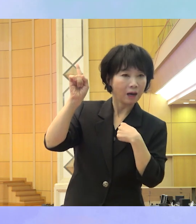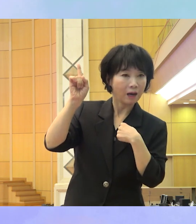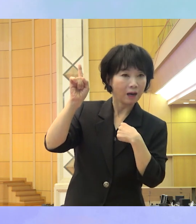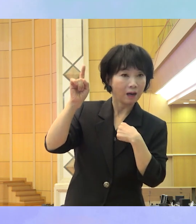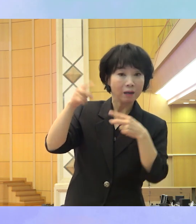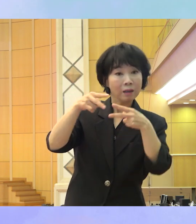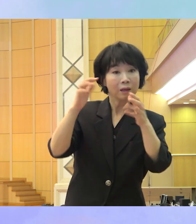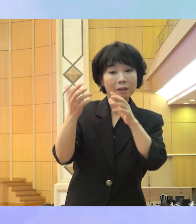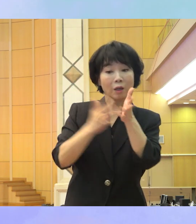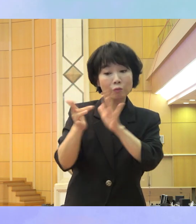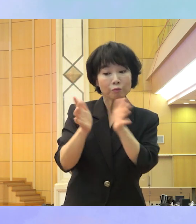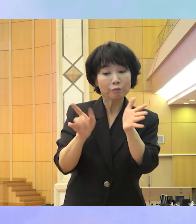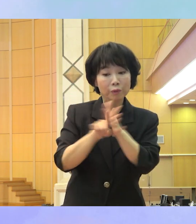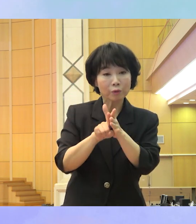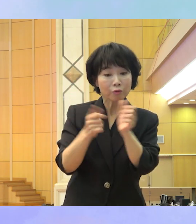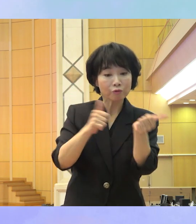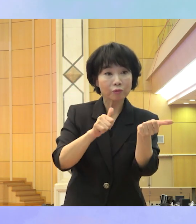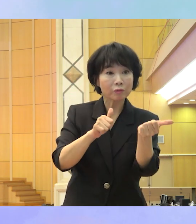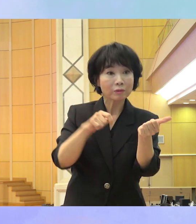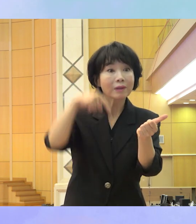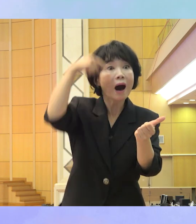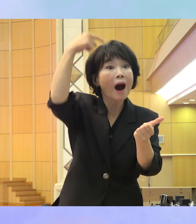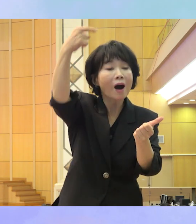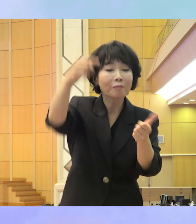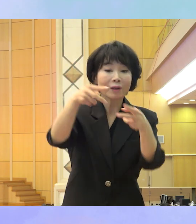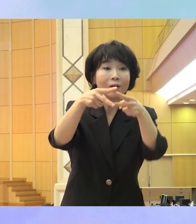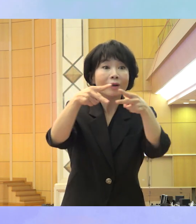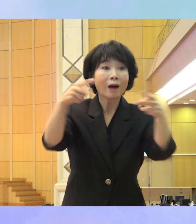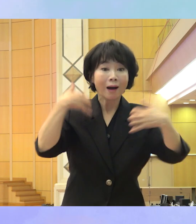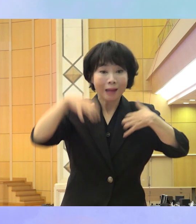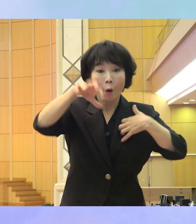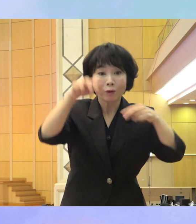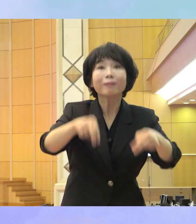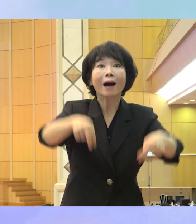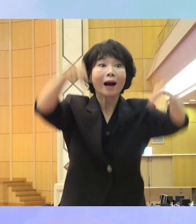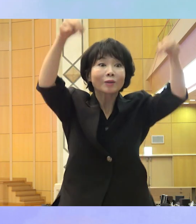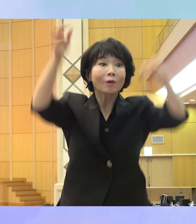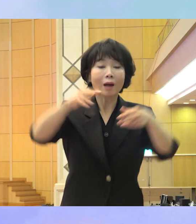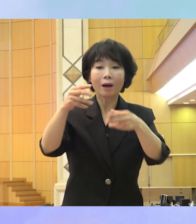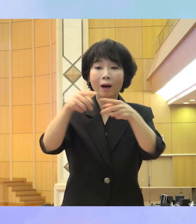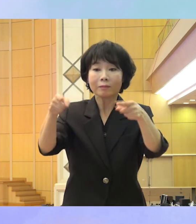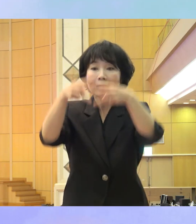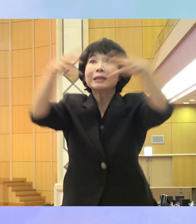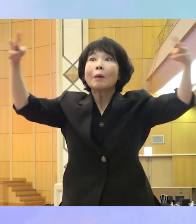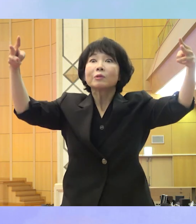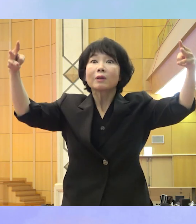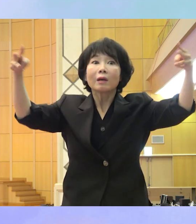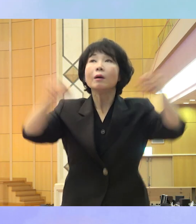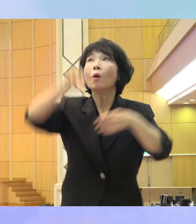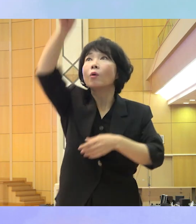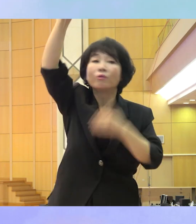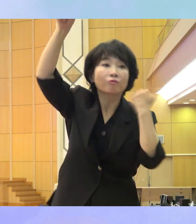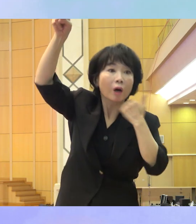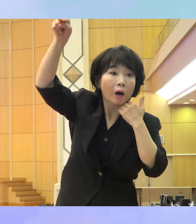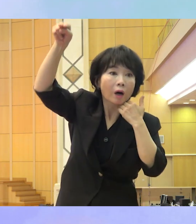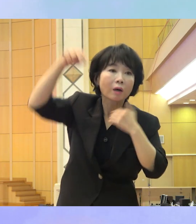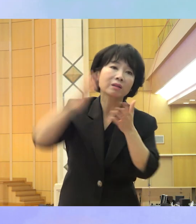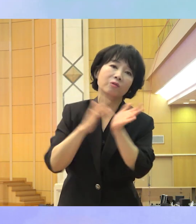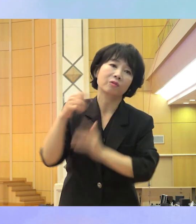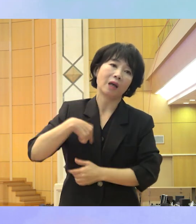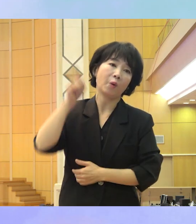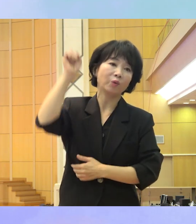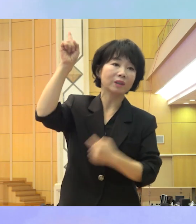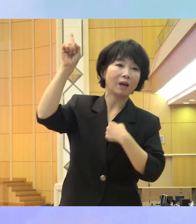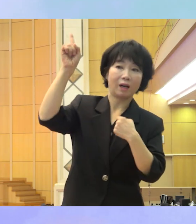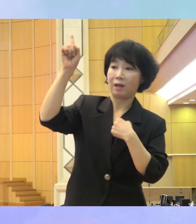하늘 간 자는 없다. 그런데 사도 바울은 셋째 하늘에 끌려갔다가 돌아온 자잖아요. 그러니까 하늘도